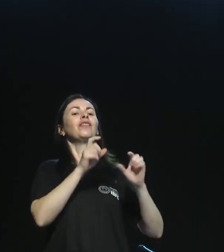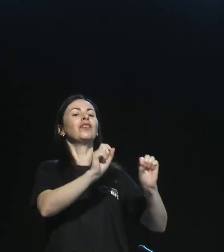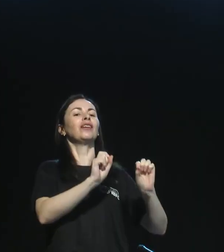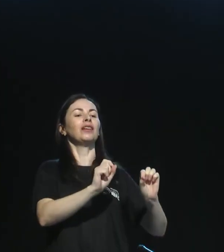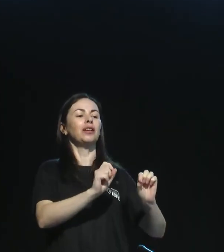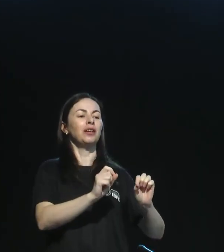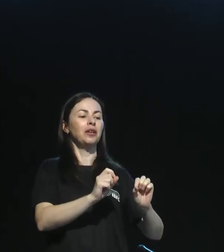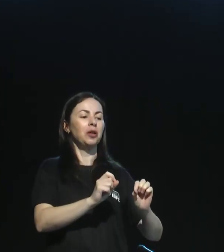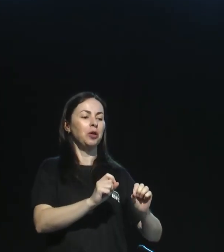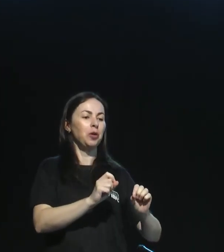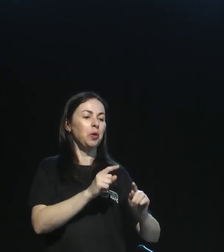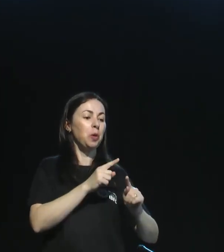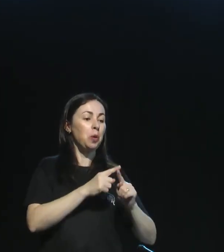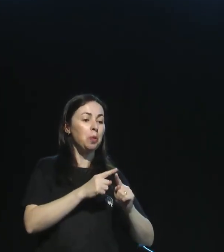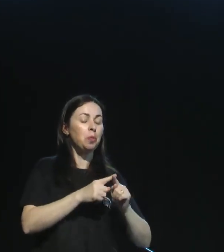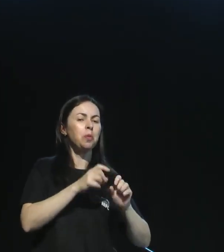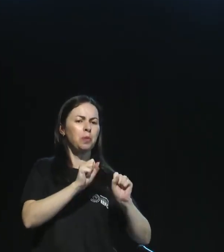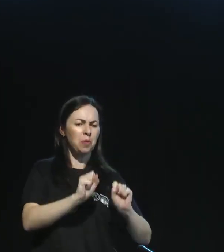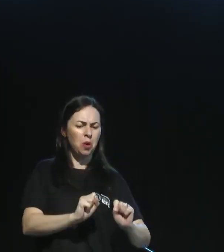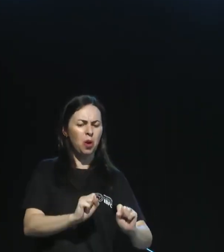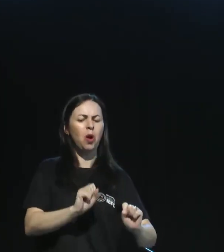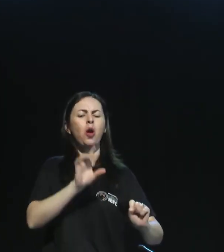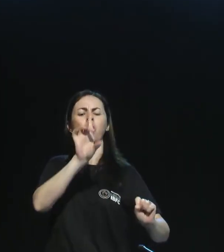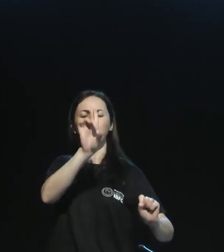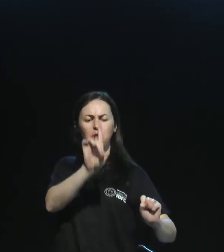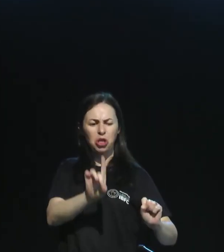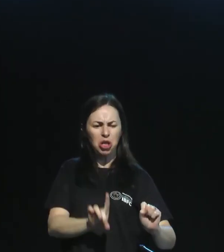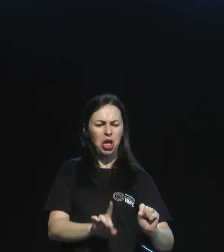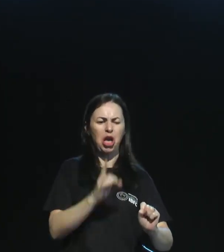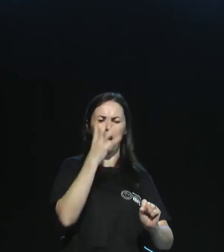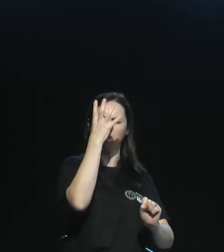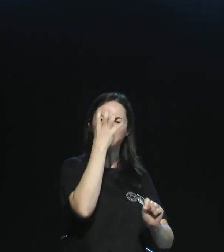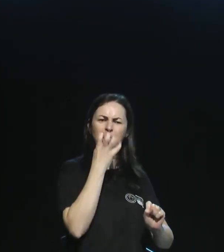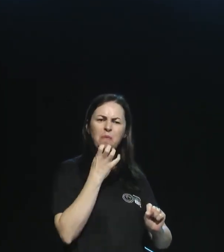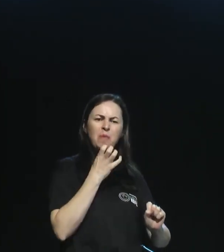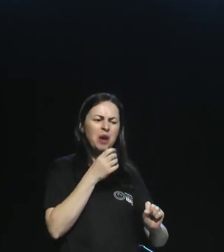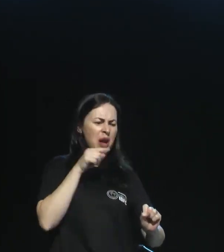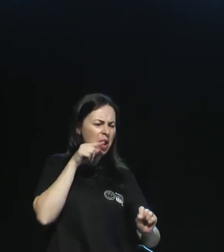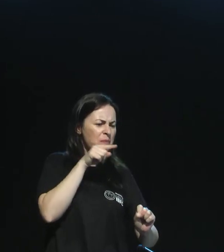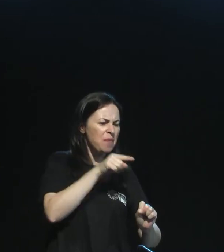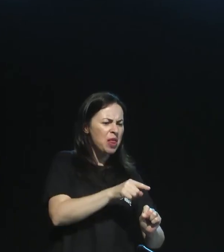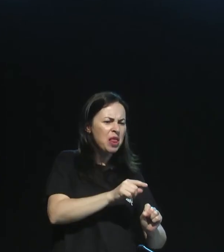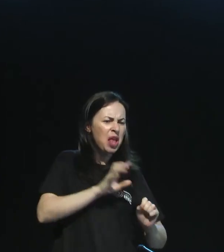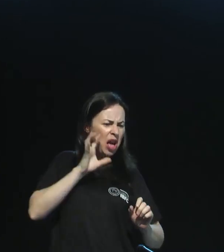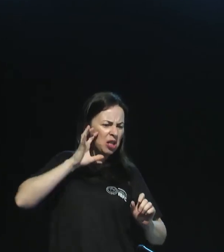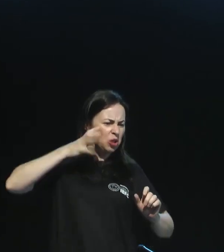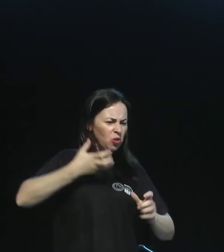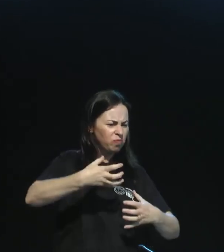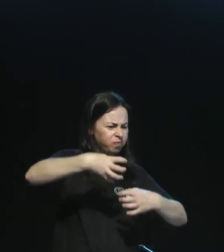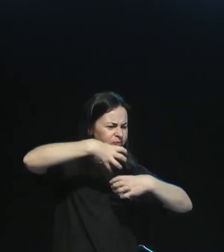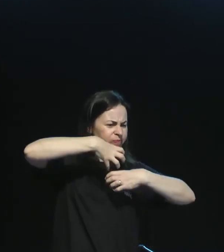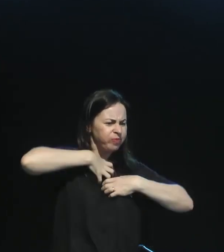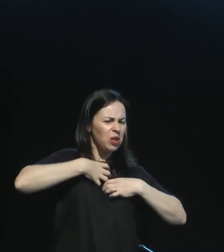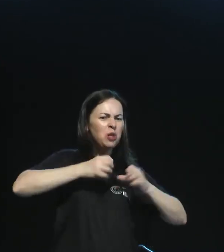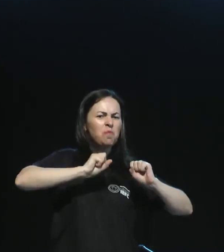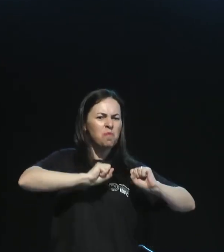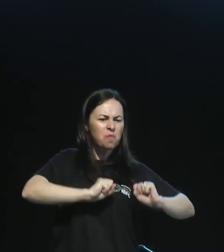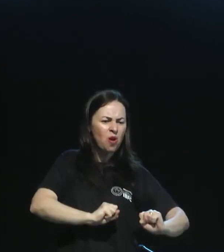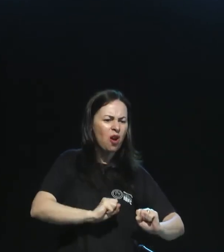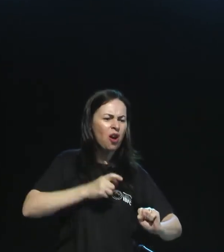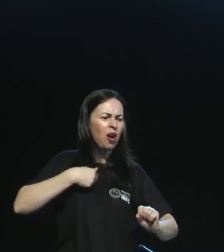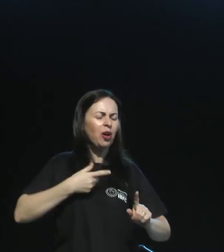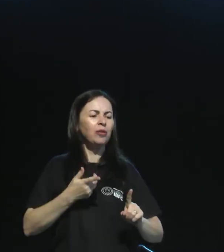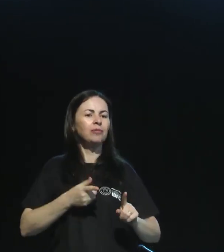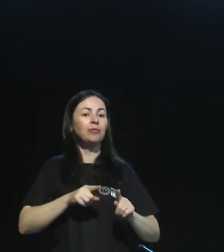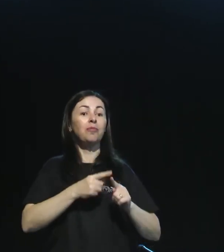Você tem o direito de ficar bravo. Você tem o direito de ir lá e resolver esse negócio. Você tem o direito, porque afinal de